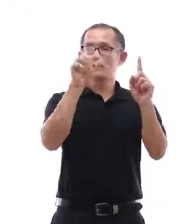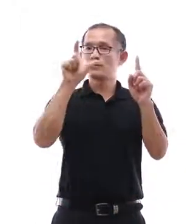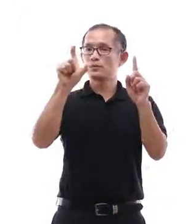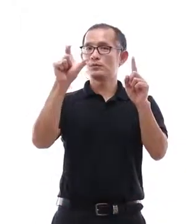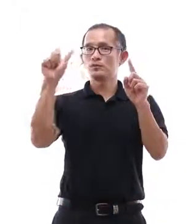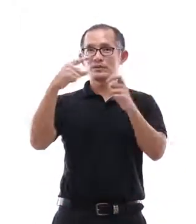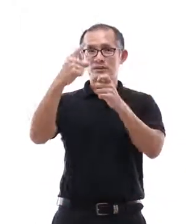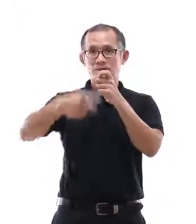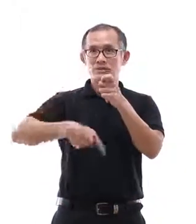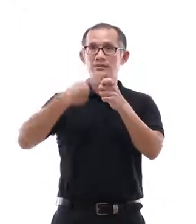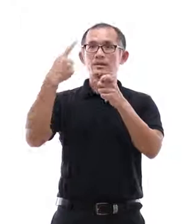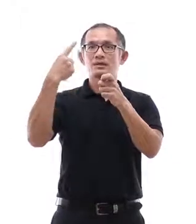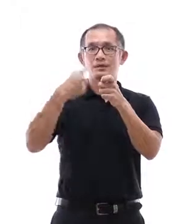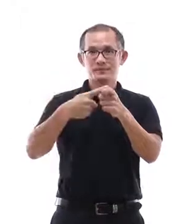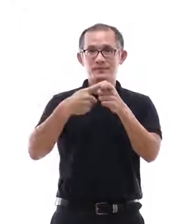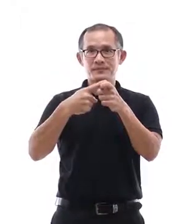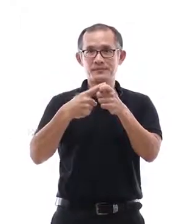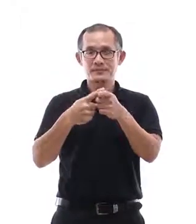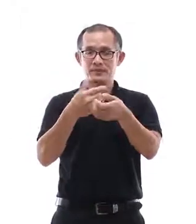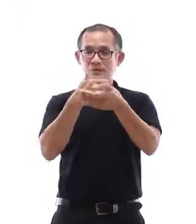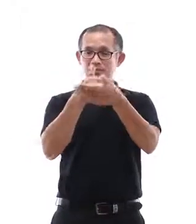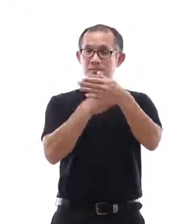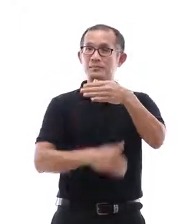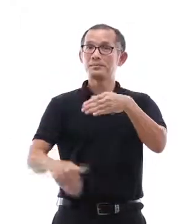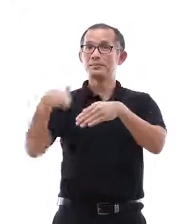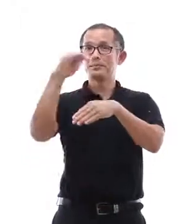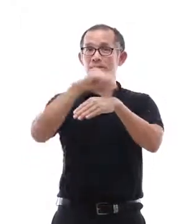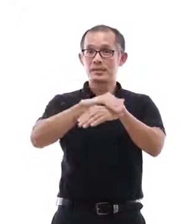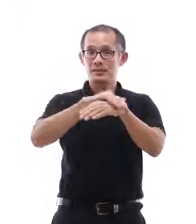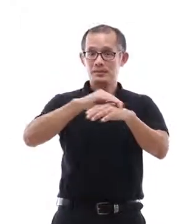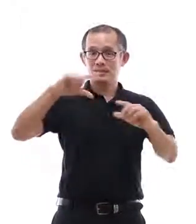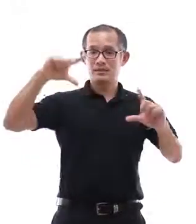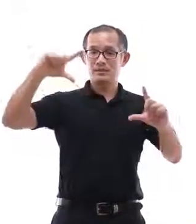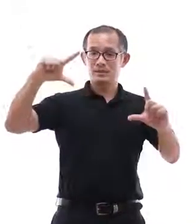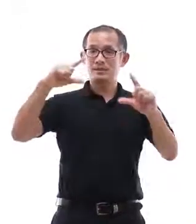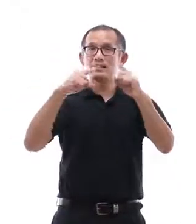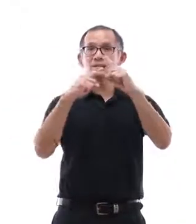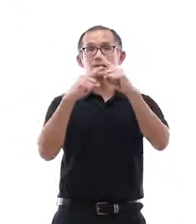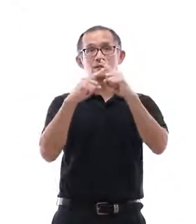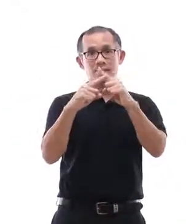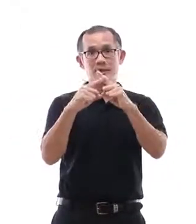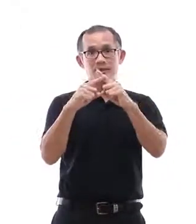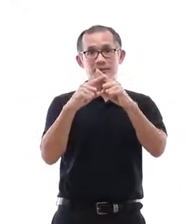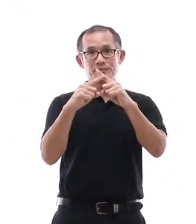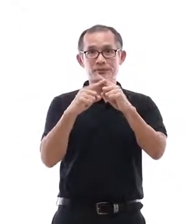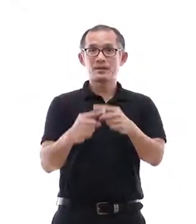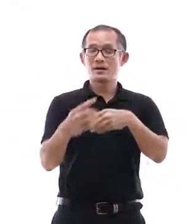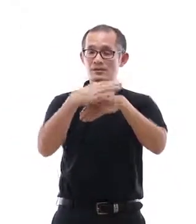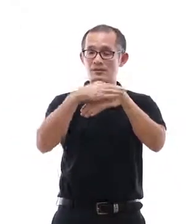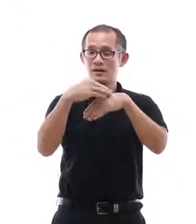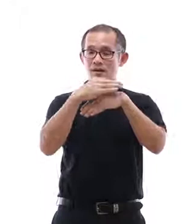这件创作于1965年的作品《人》，描绘了两个毛毛